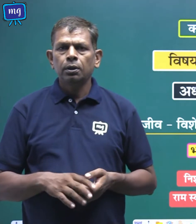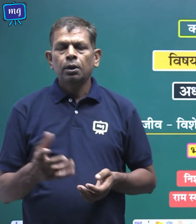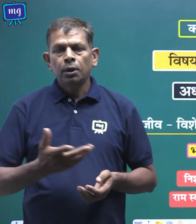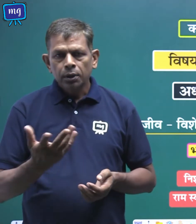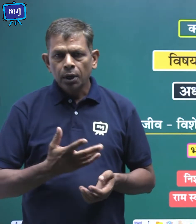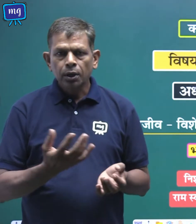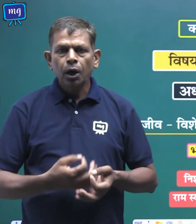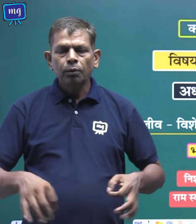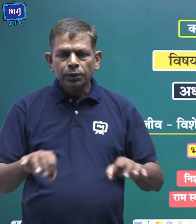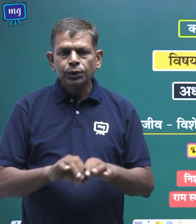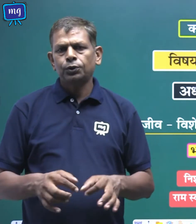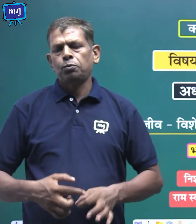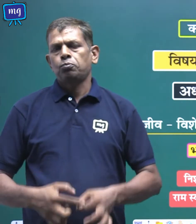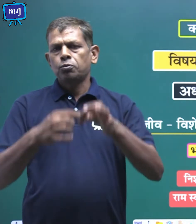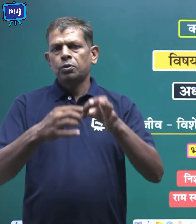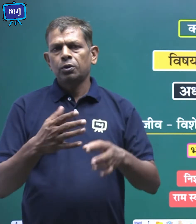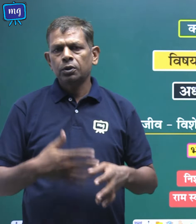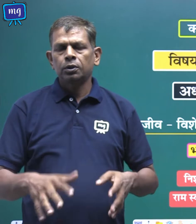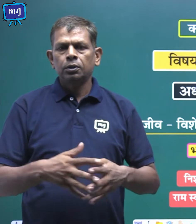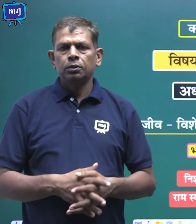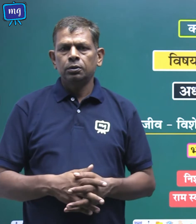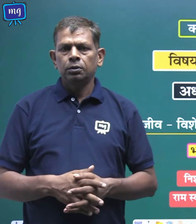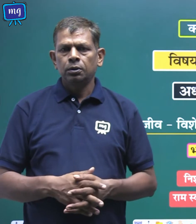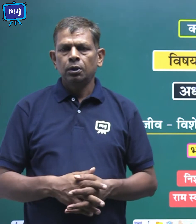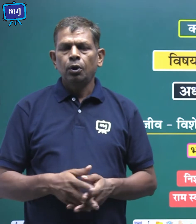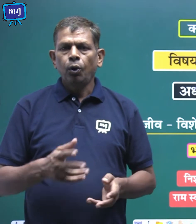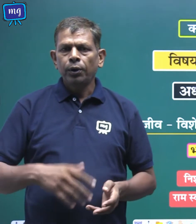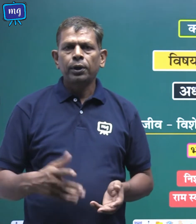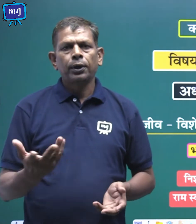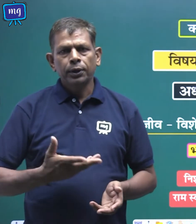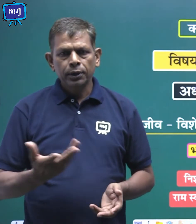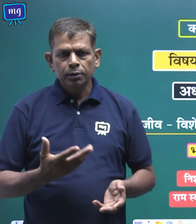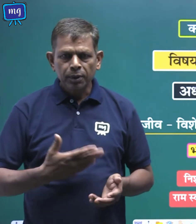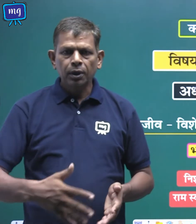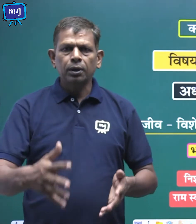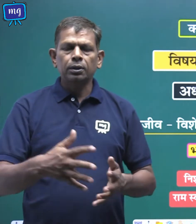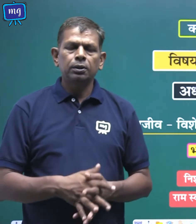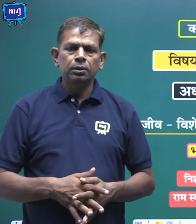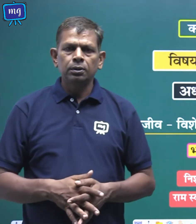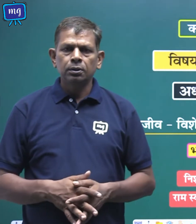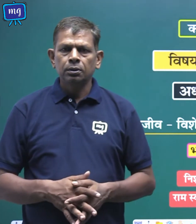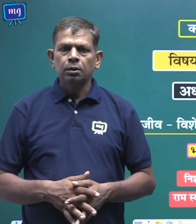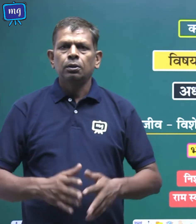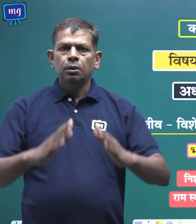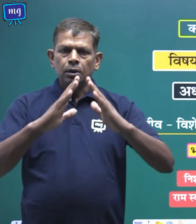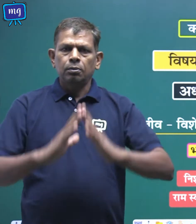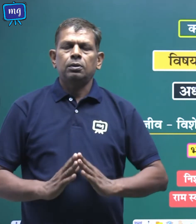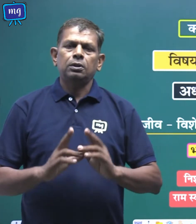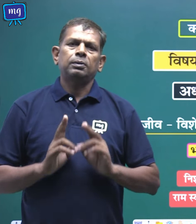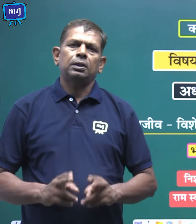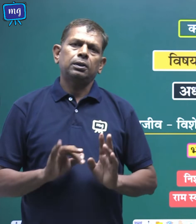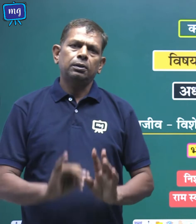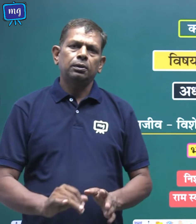क्या क्या विशेषताएं होती हैं और ये किस प्रकार के आवास में रह पाते